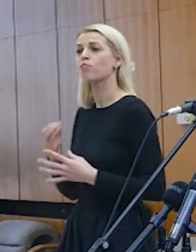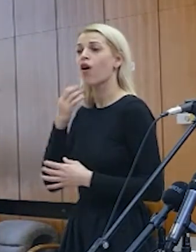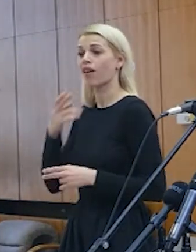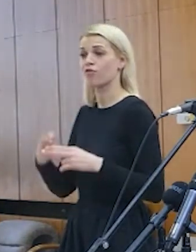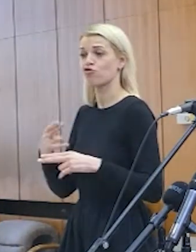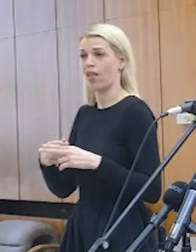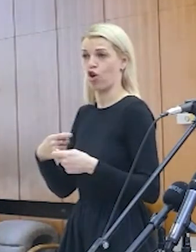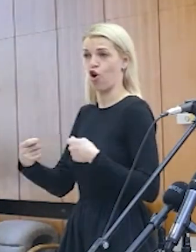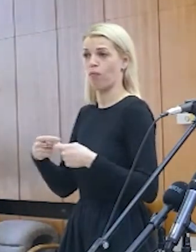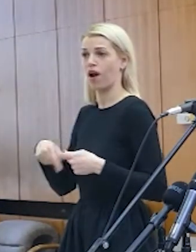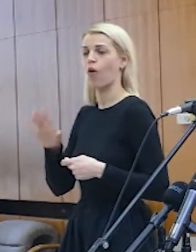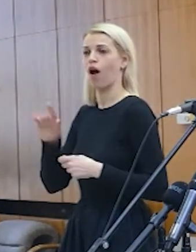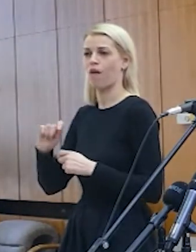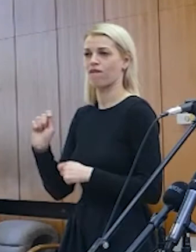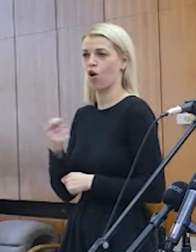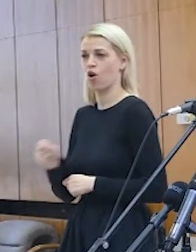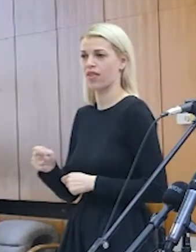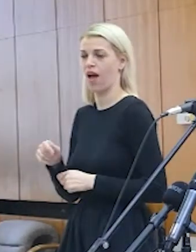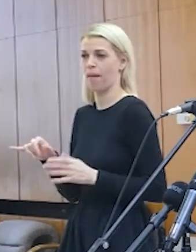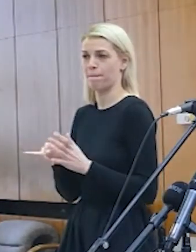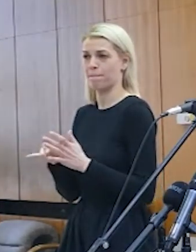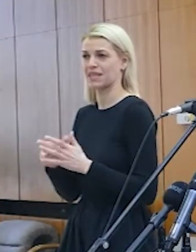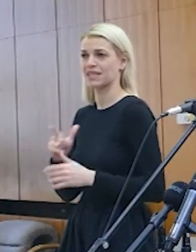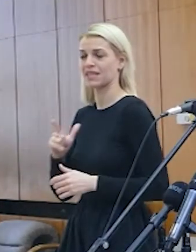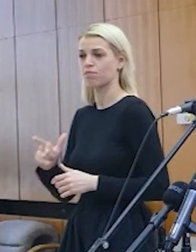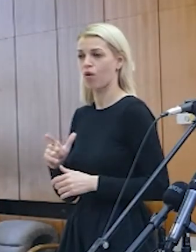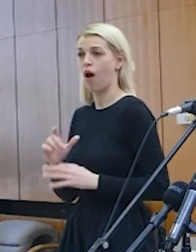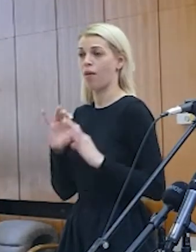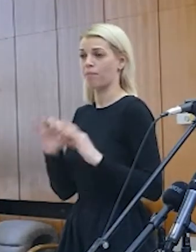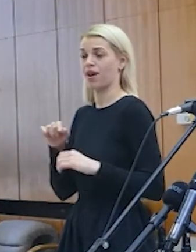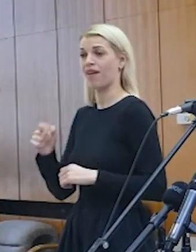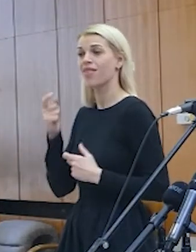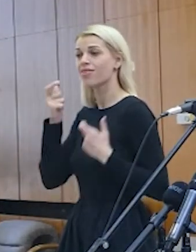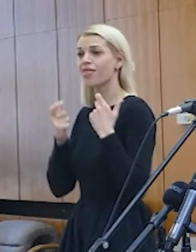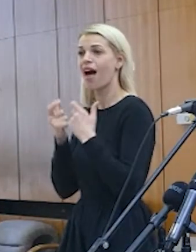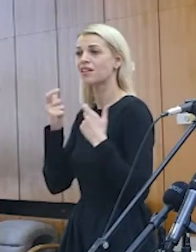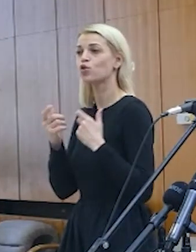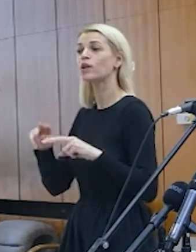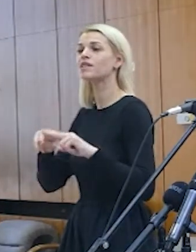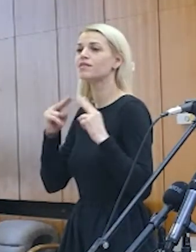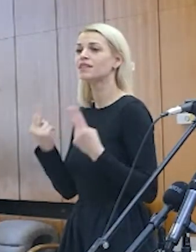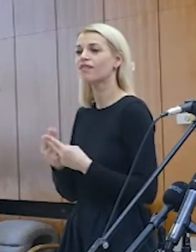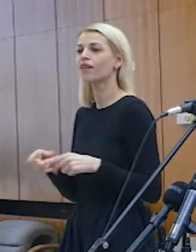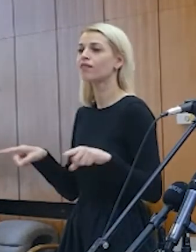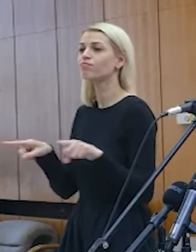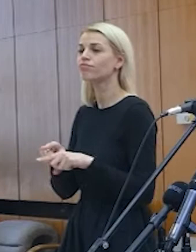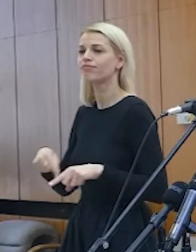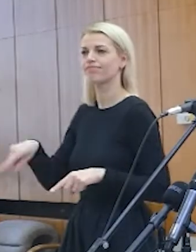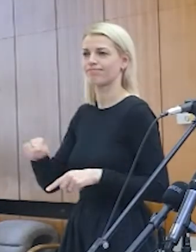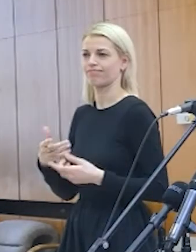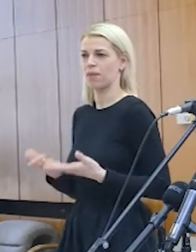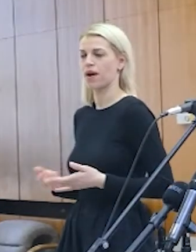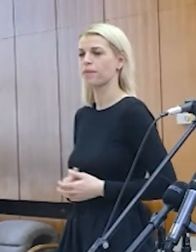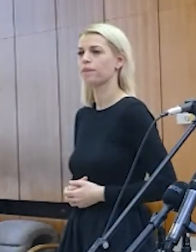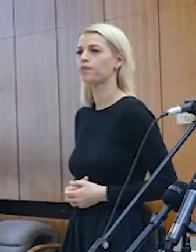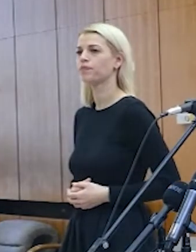obchodujú, ako keď vedú vojny. Bohužiaľ, tento názor sa nie všade na svete presadí.